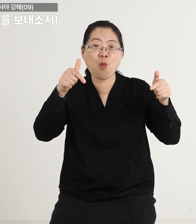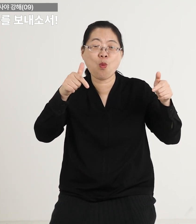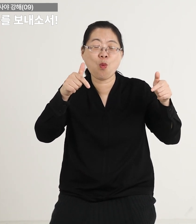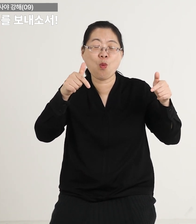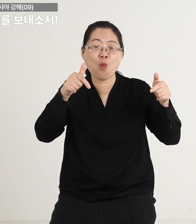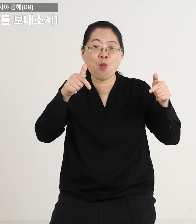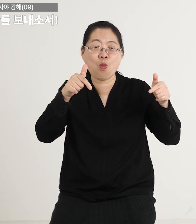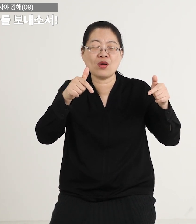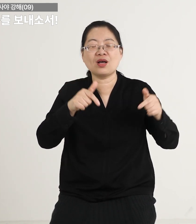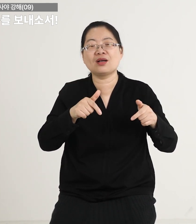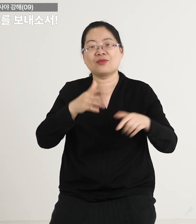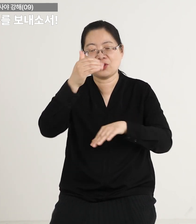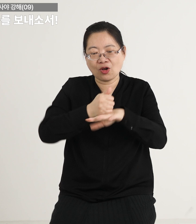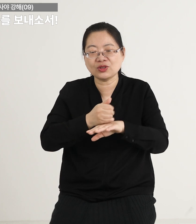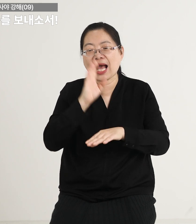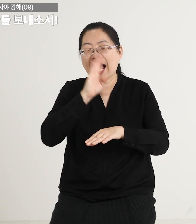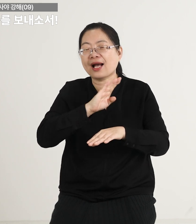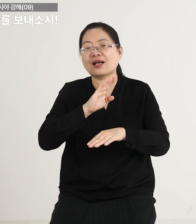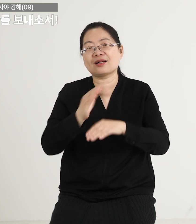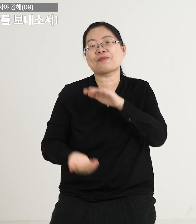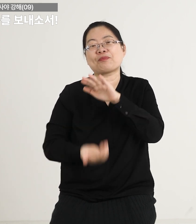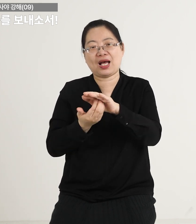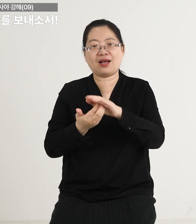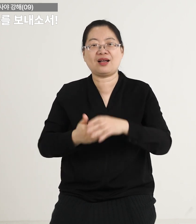악이 만들어지는 거예요.